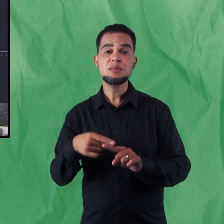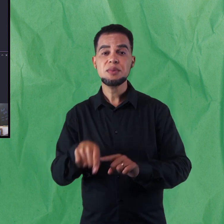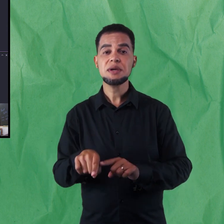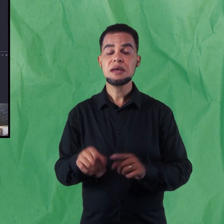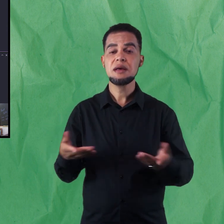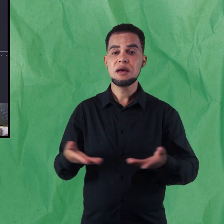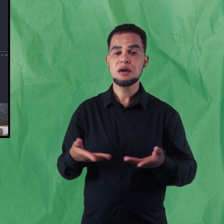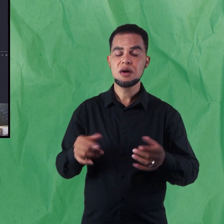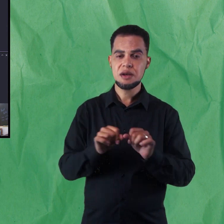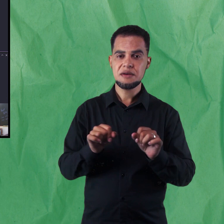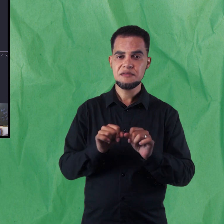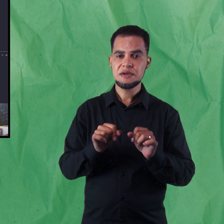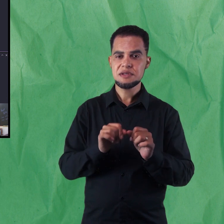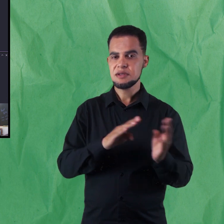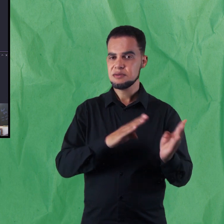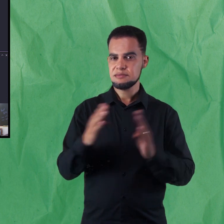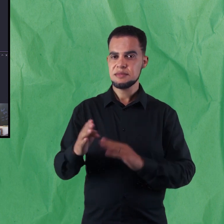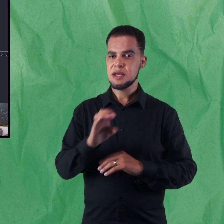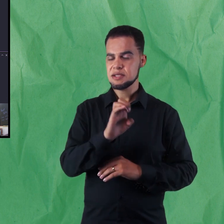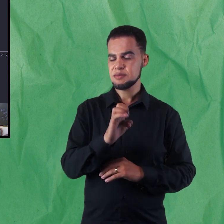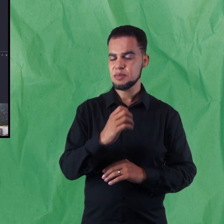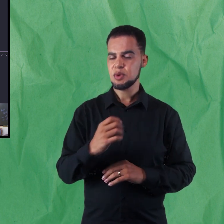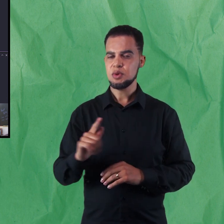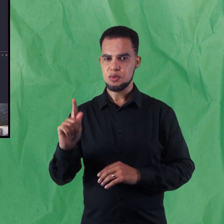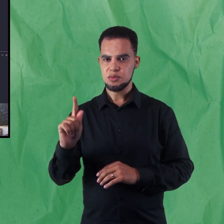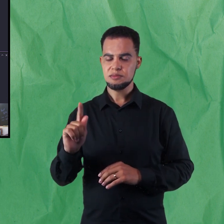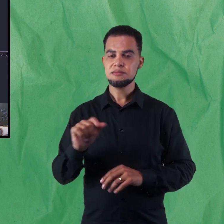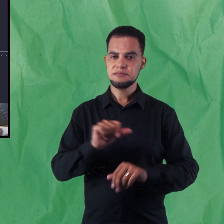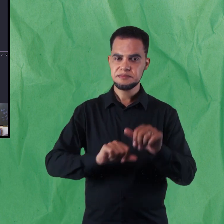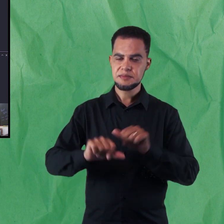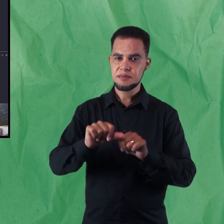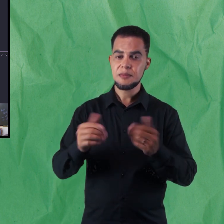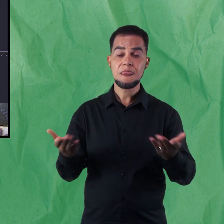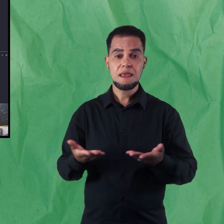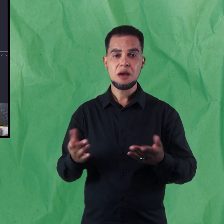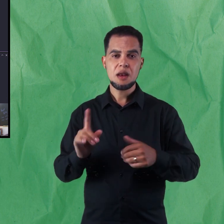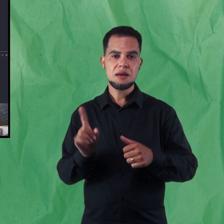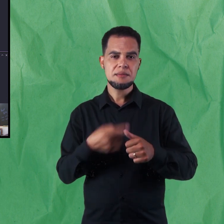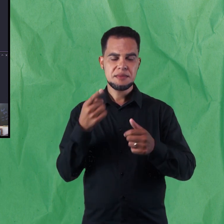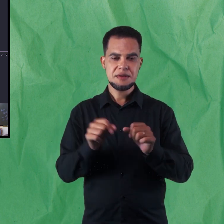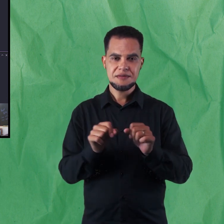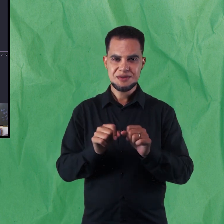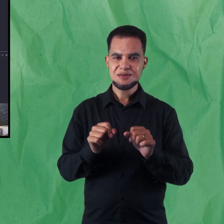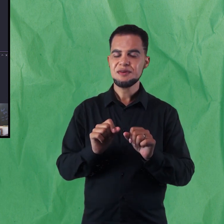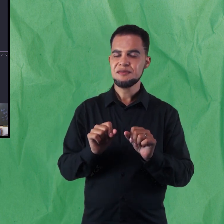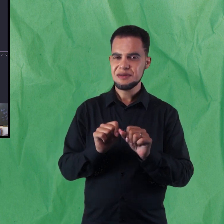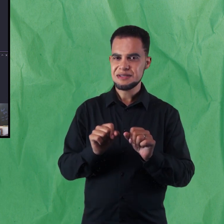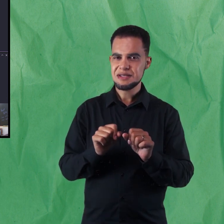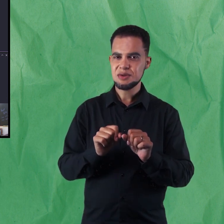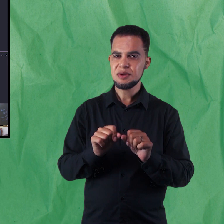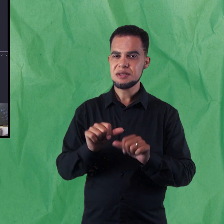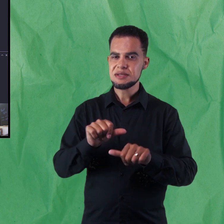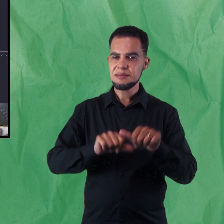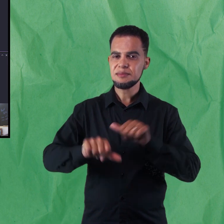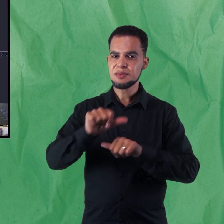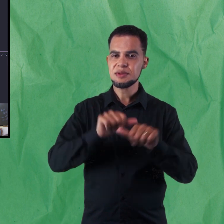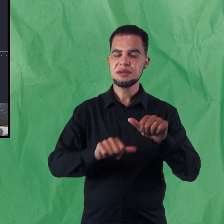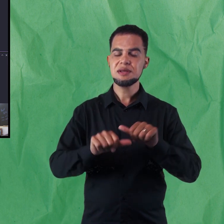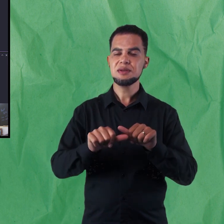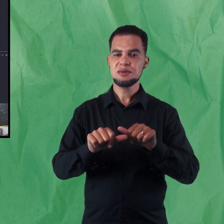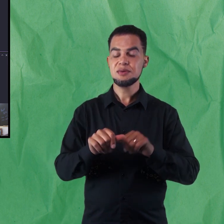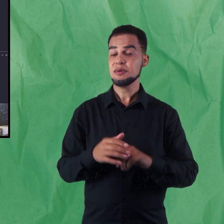agora a gente vai sair do Expo Go. E aí, olha só, a primeira vez que eu estou fazendo ali, ele está buildando o meu app,